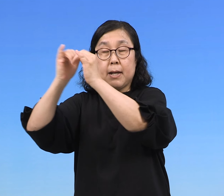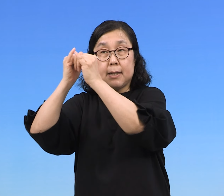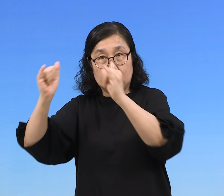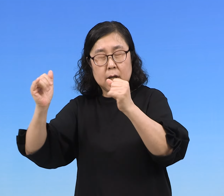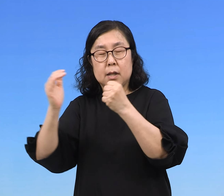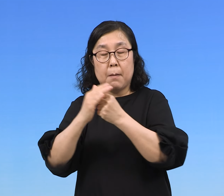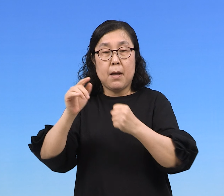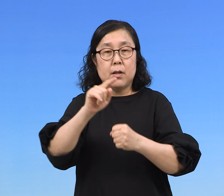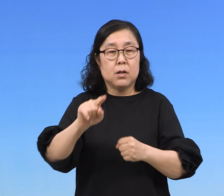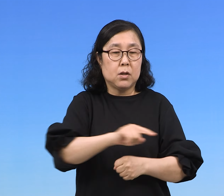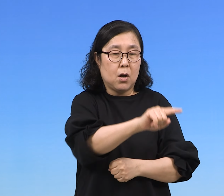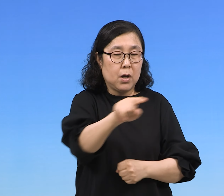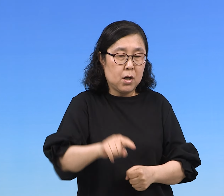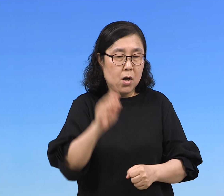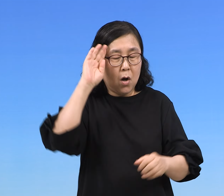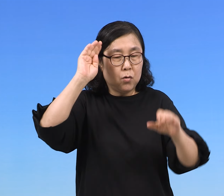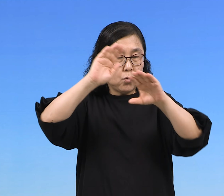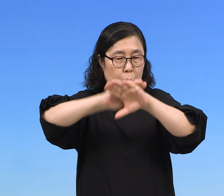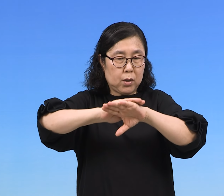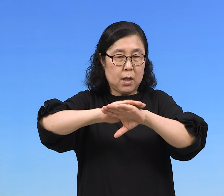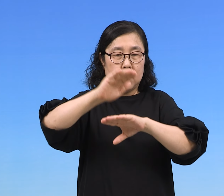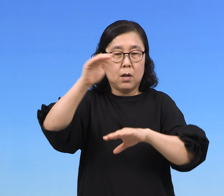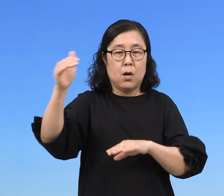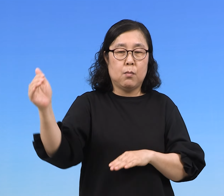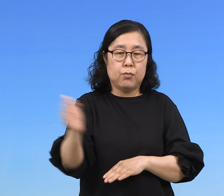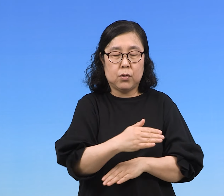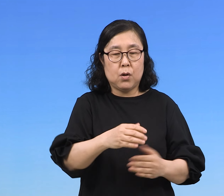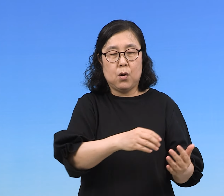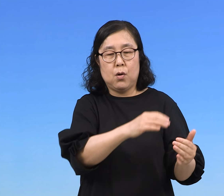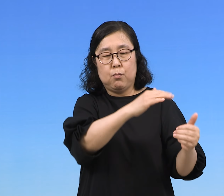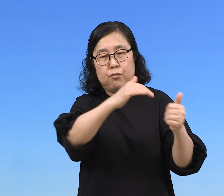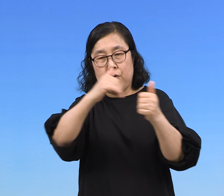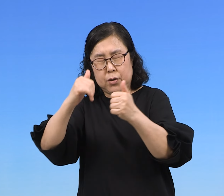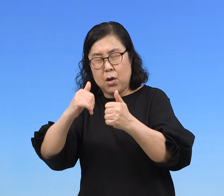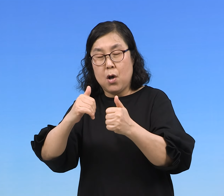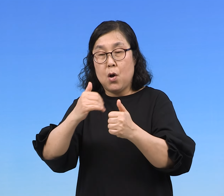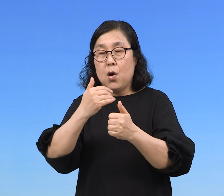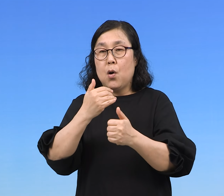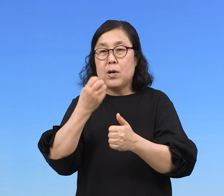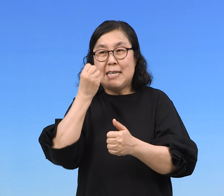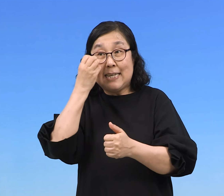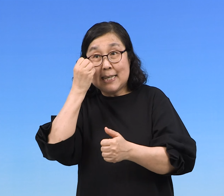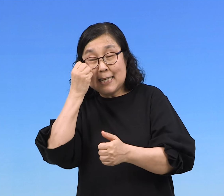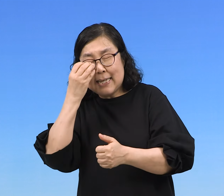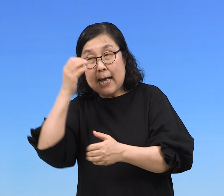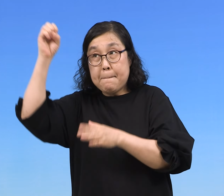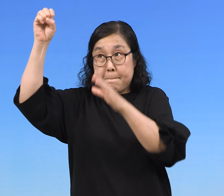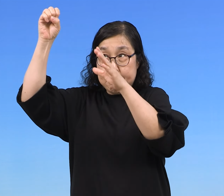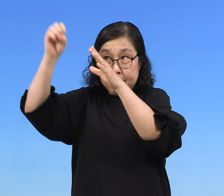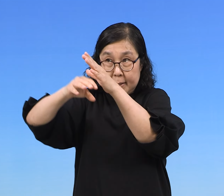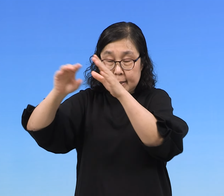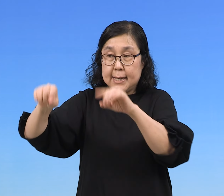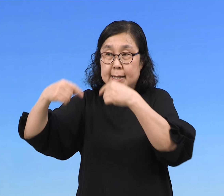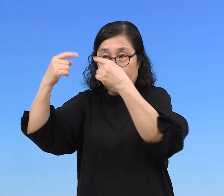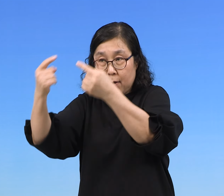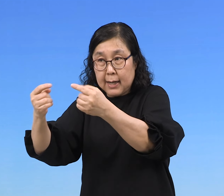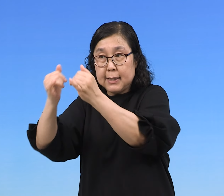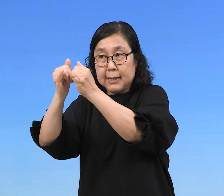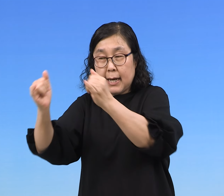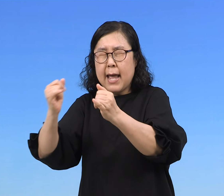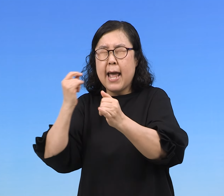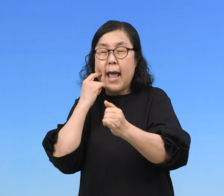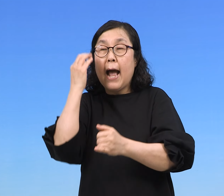보세요. 이는 너희를 어두운 데서 불러내어 그의 기이한 빛에 들어가게 하신 자의 아름다운 덕을 뭐